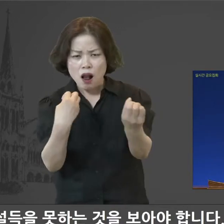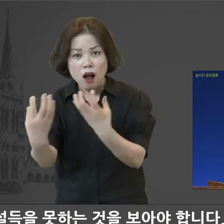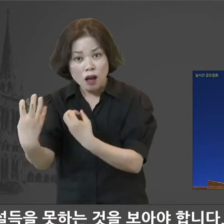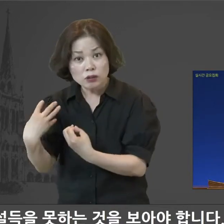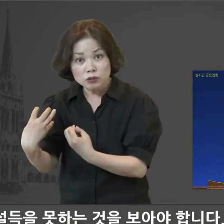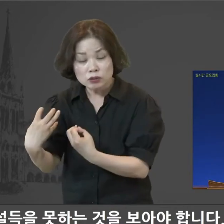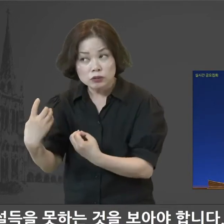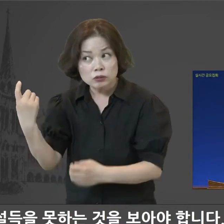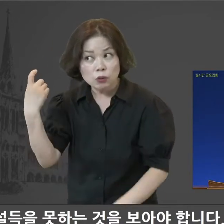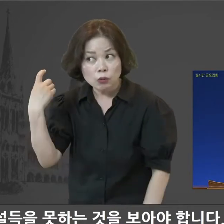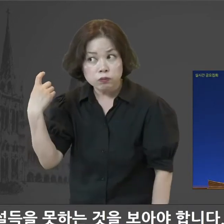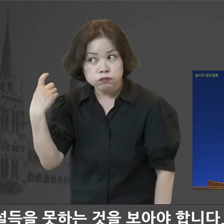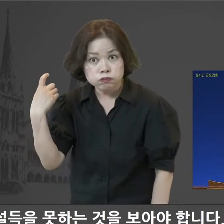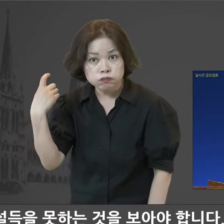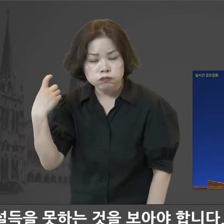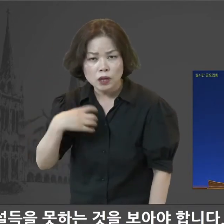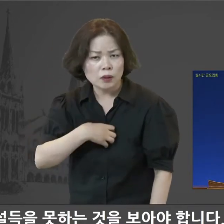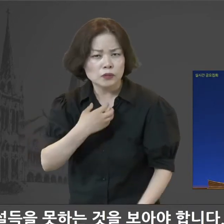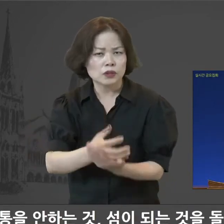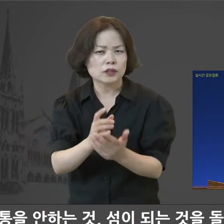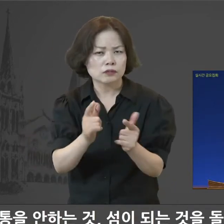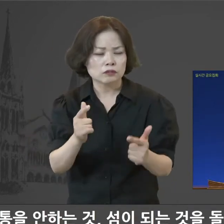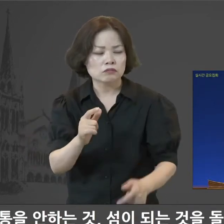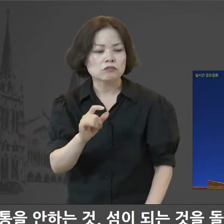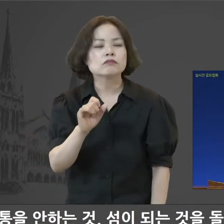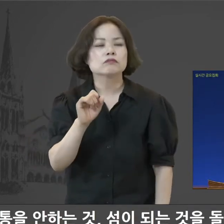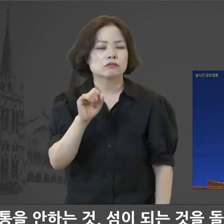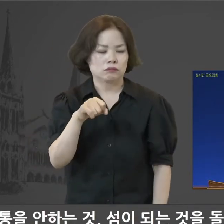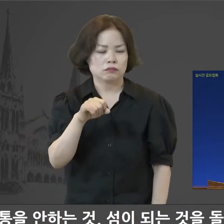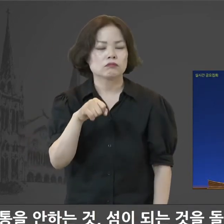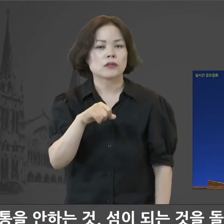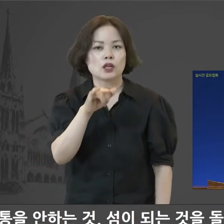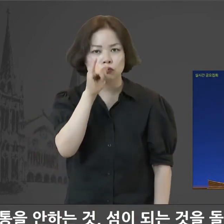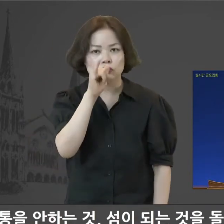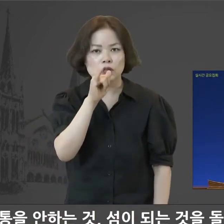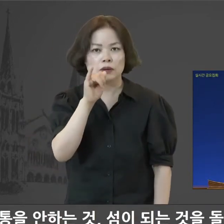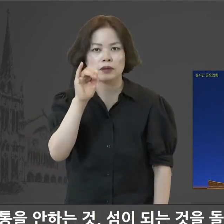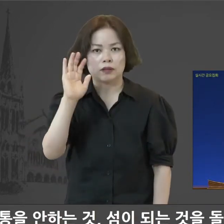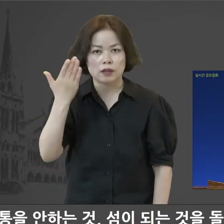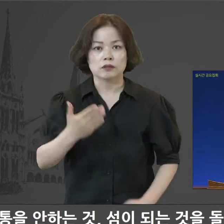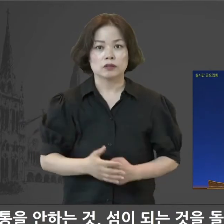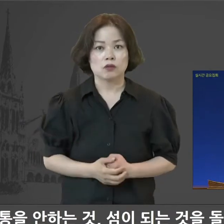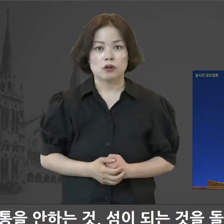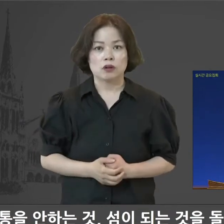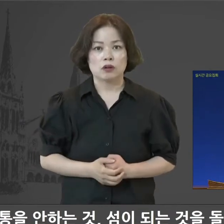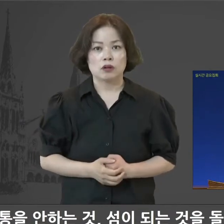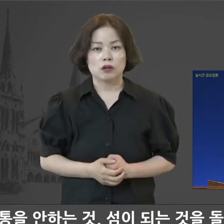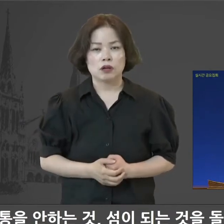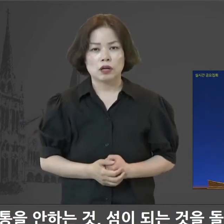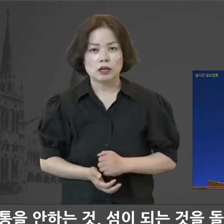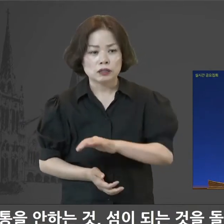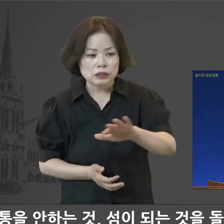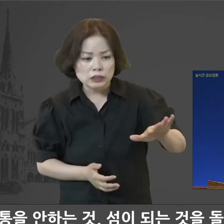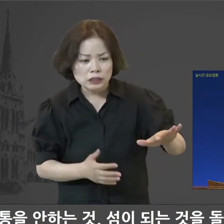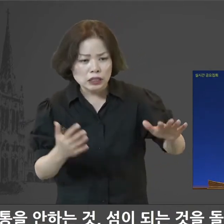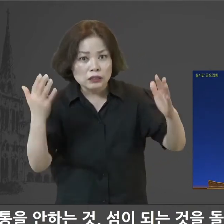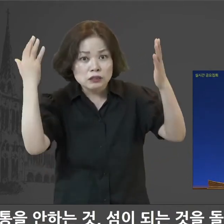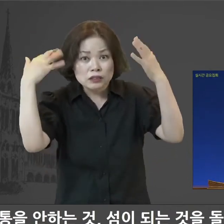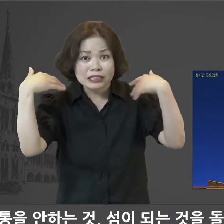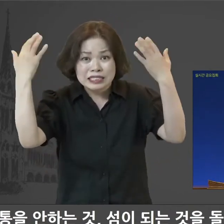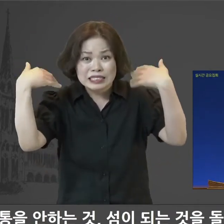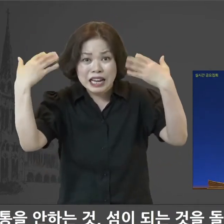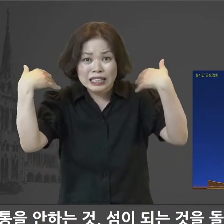듣고 감동까지는 아니어도 고개를 끄덕끄덕 할 수 있도록 해야 된다는 얘기예요. 그래서 지금 아무도 듣지